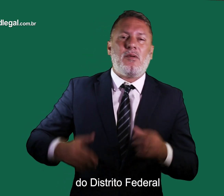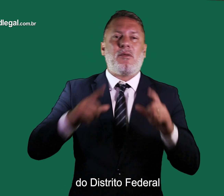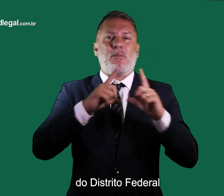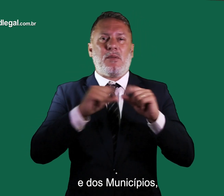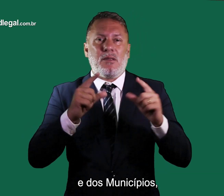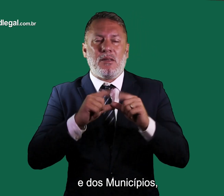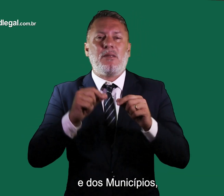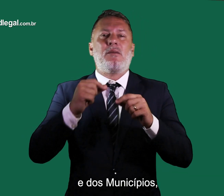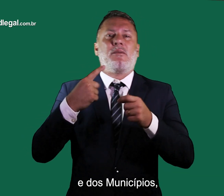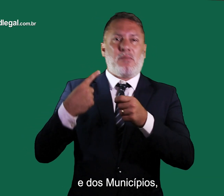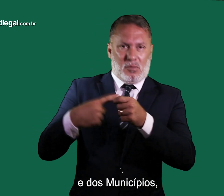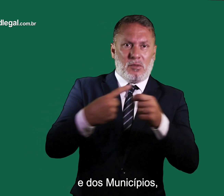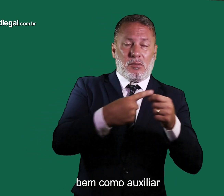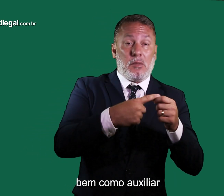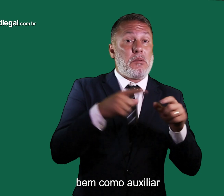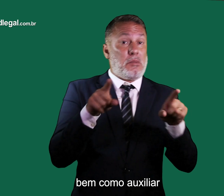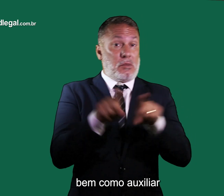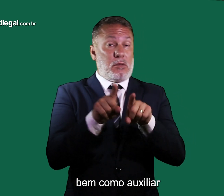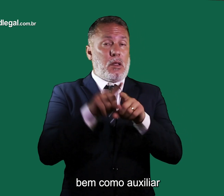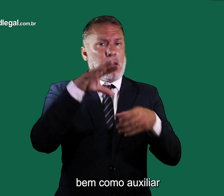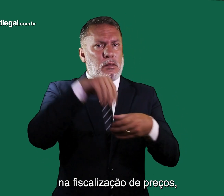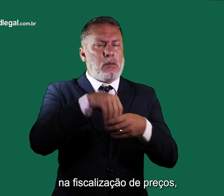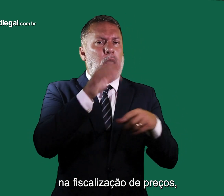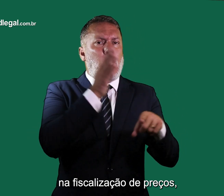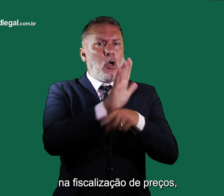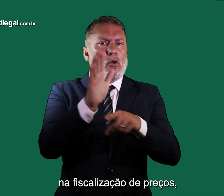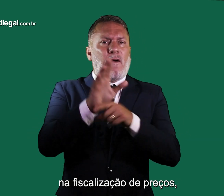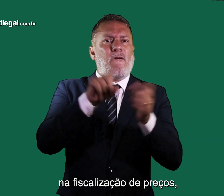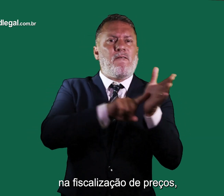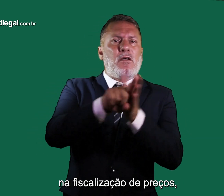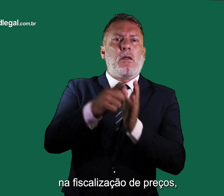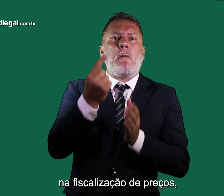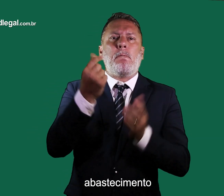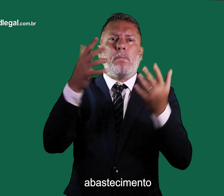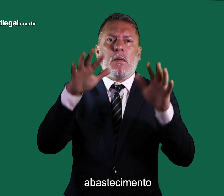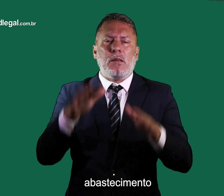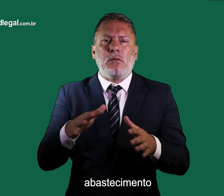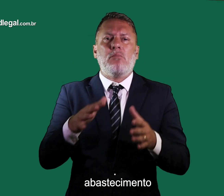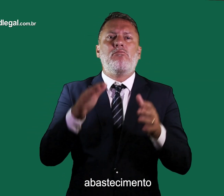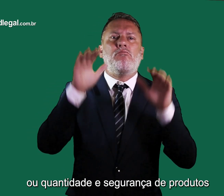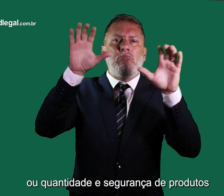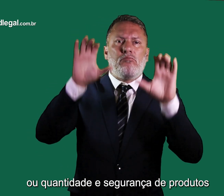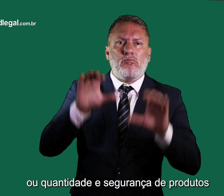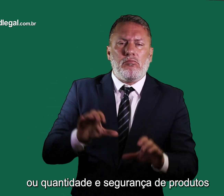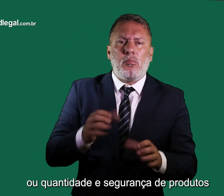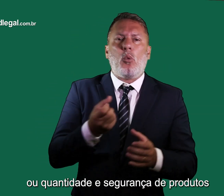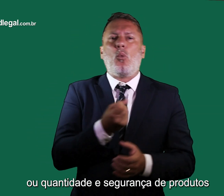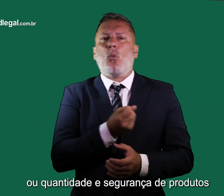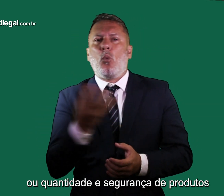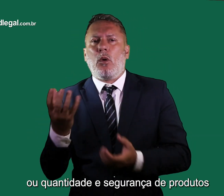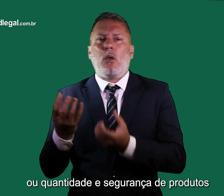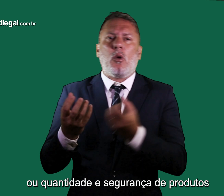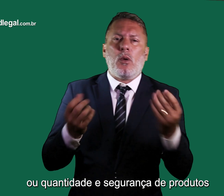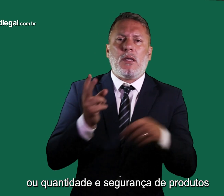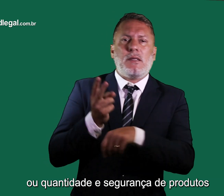Federal e dos municípios, bem como auxiliar na fiscalização de preços, abastecimento, quantidade e segurança de produtos